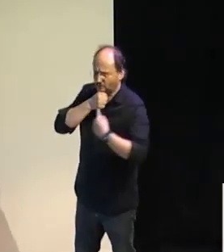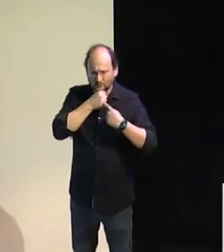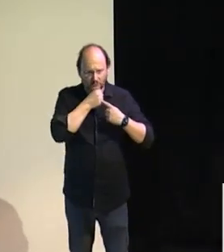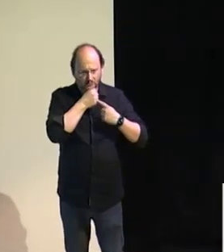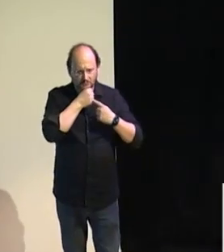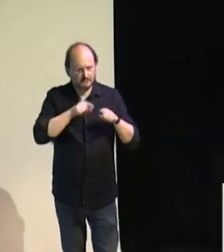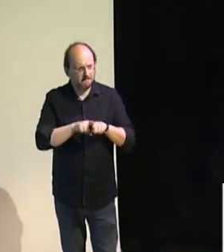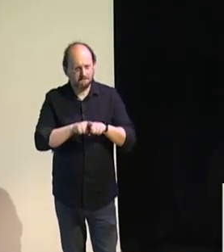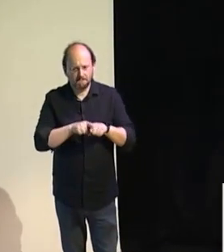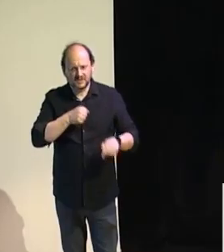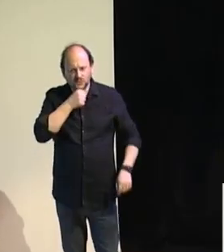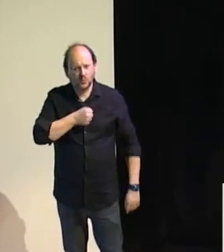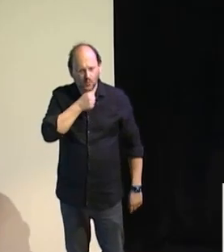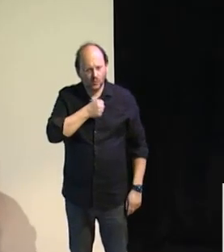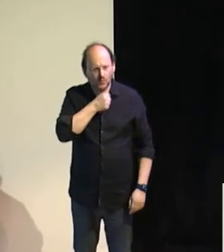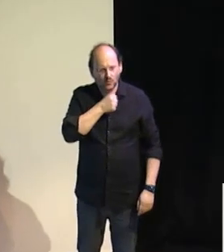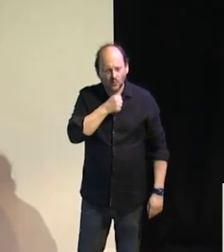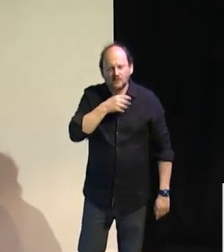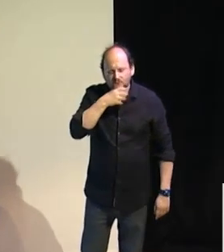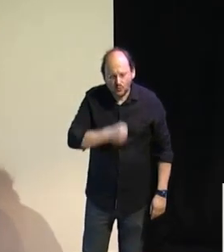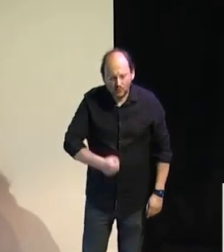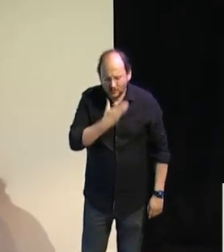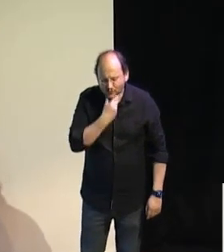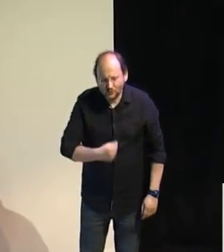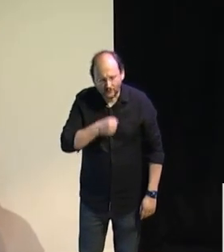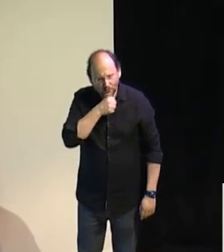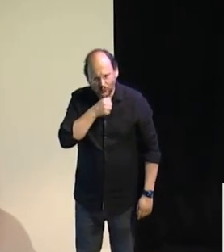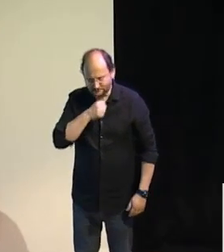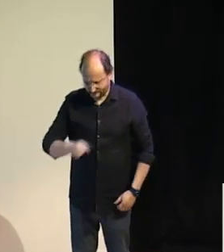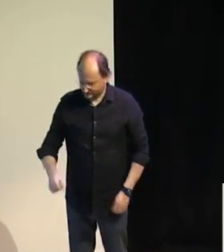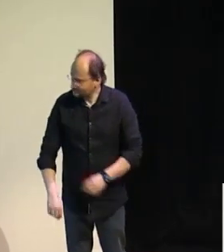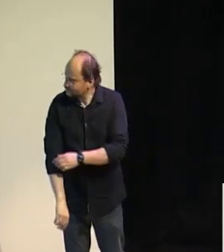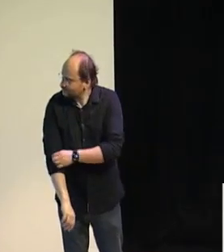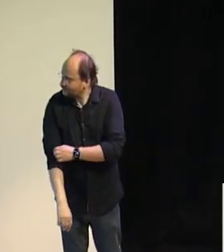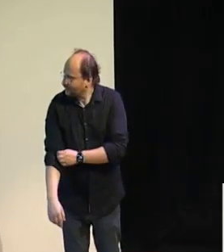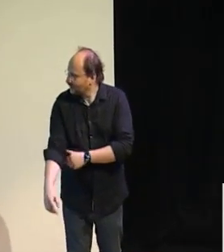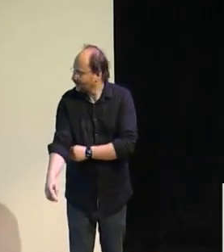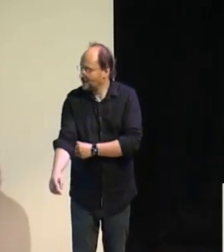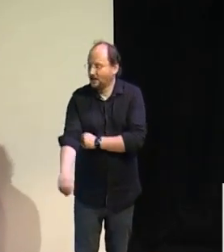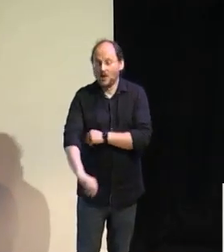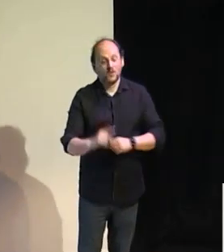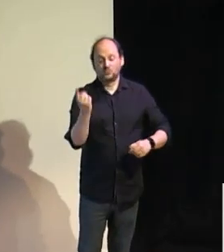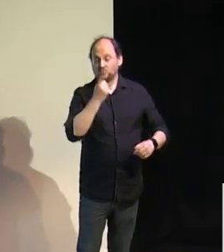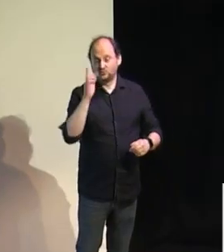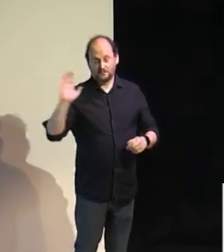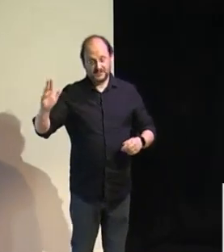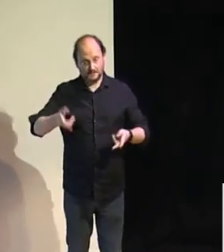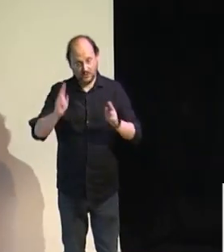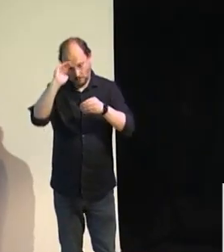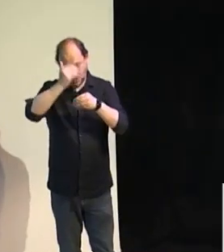vieux se fait avec le poing fermé et on le voit déjà dans les images que je présente